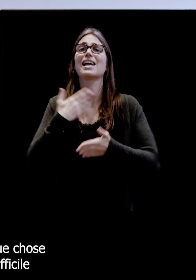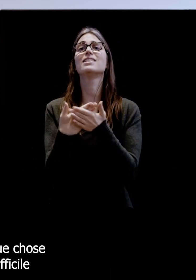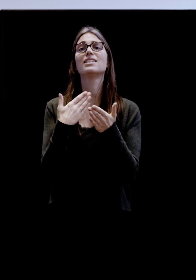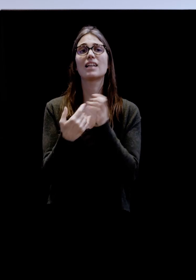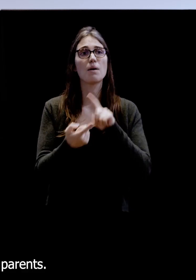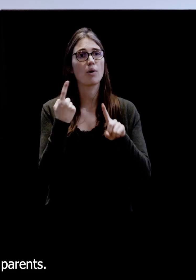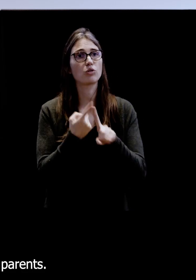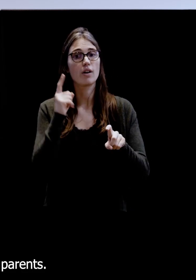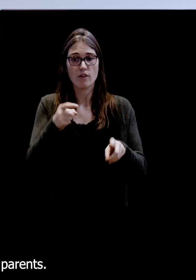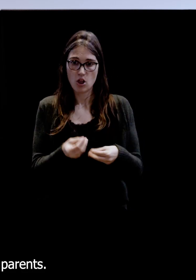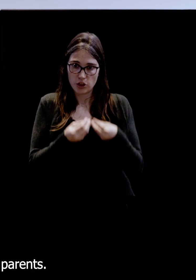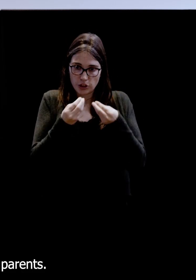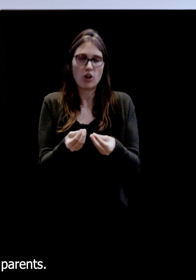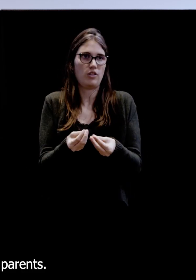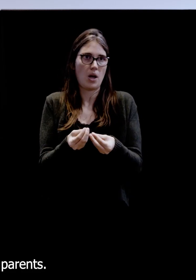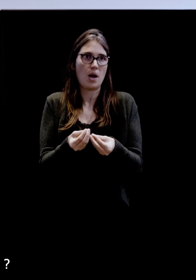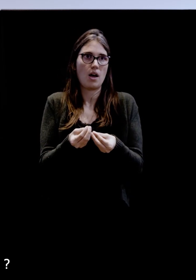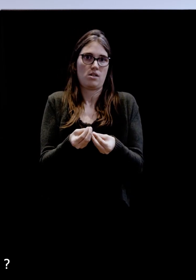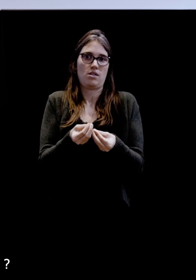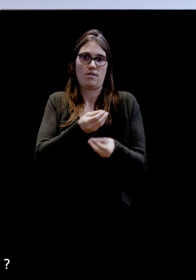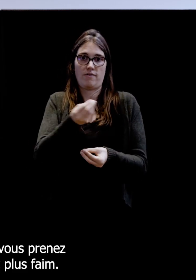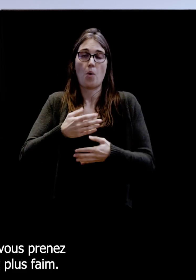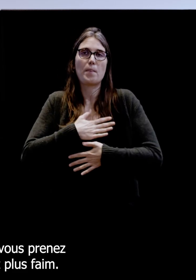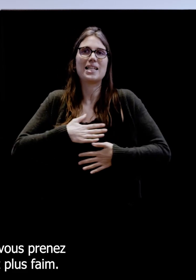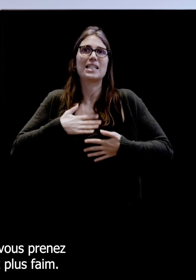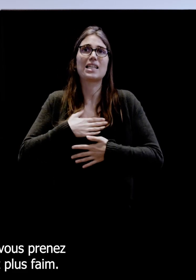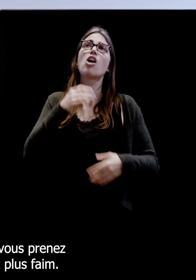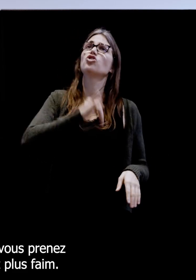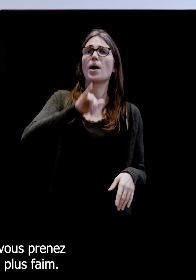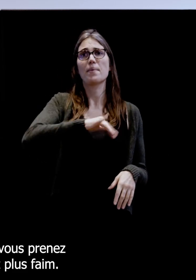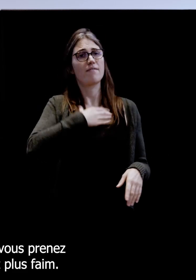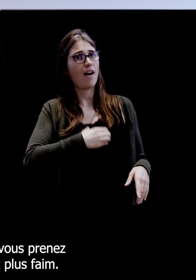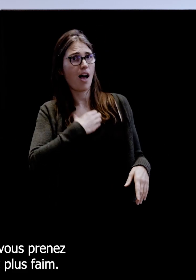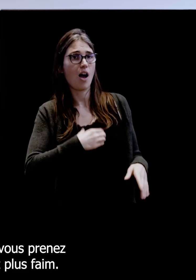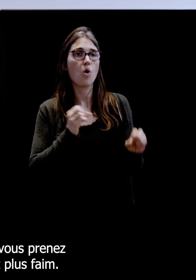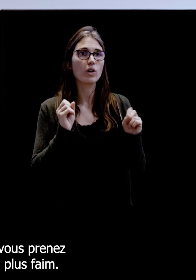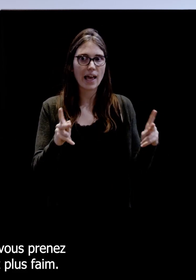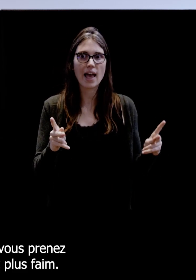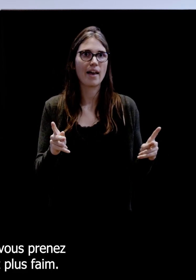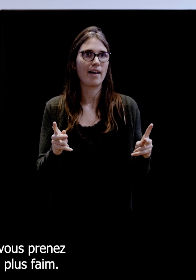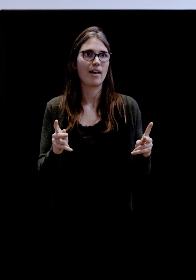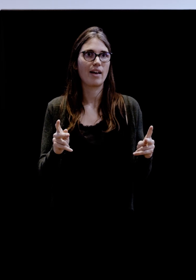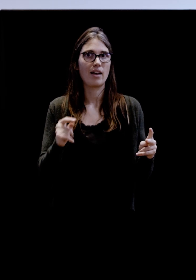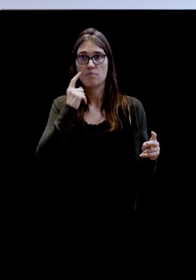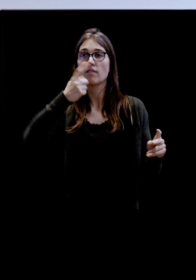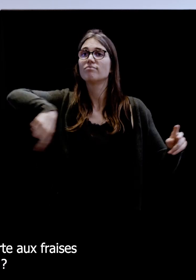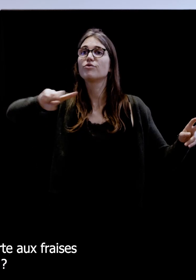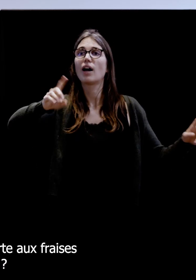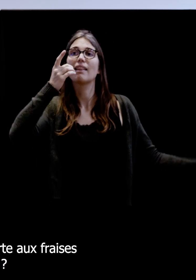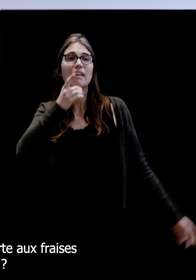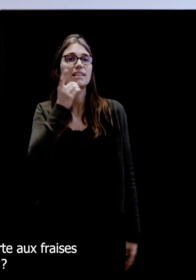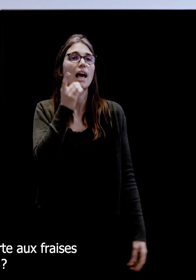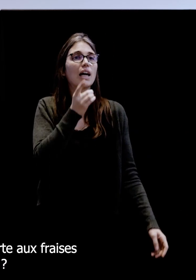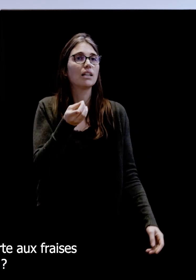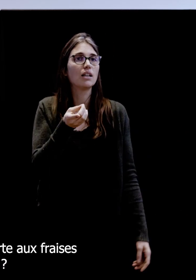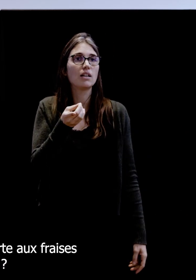vachement difficile à faire comprendre aux parents. Hein. Il n'a jamais faim, oui, ok, mais vous, quand vous prenez votre dessert, vous n'avez plus faim. Pourquoi vous prenez une